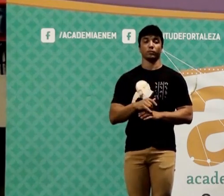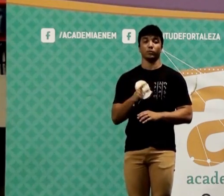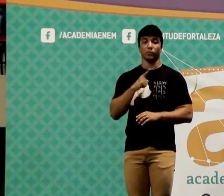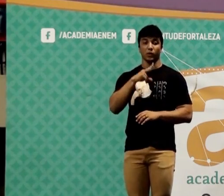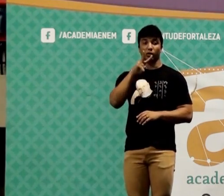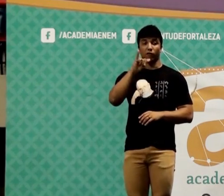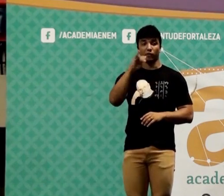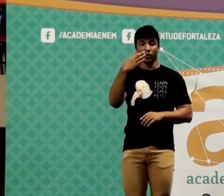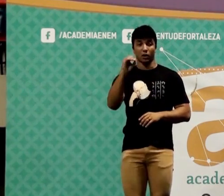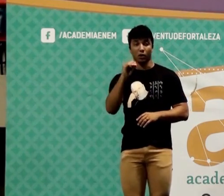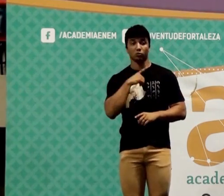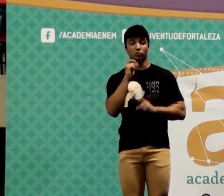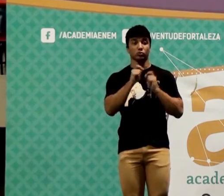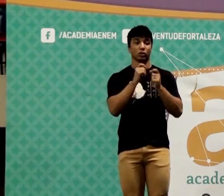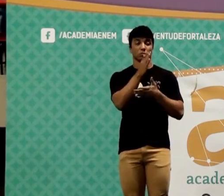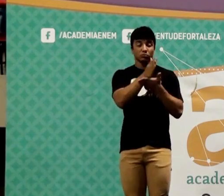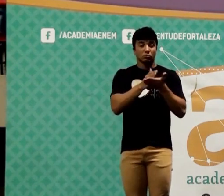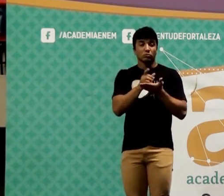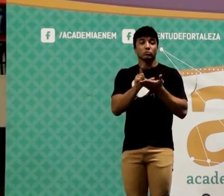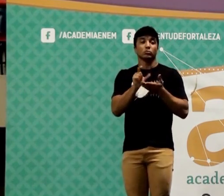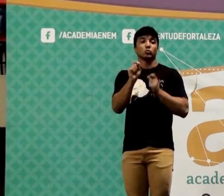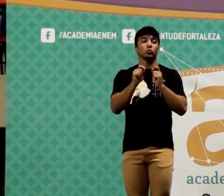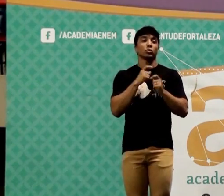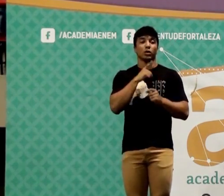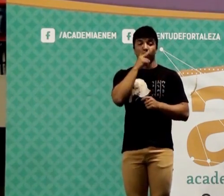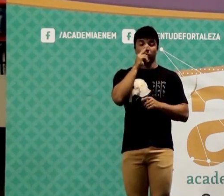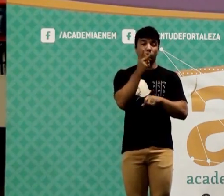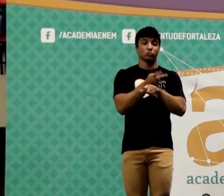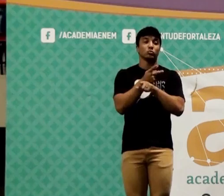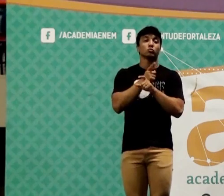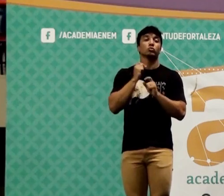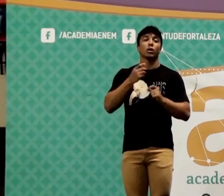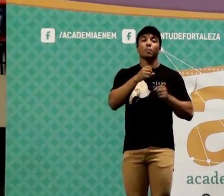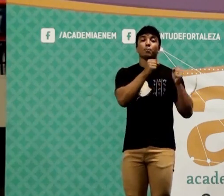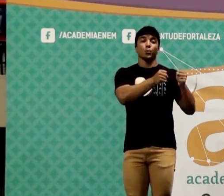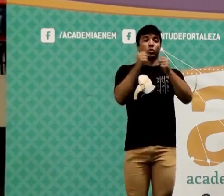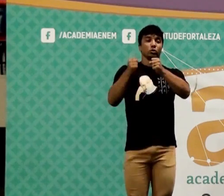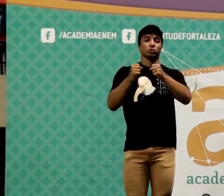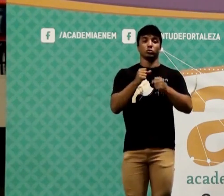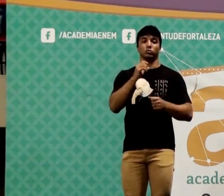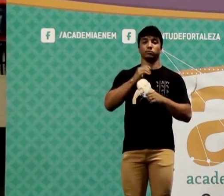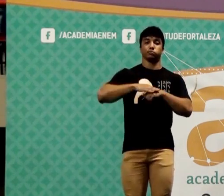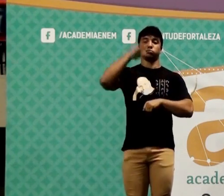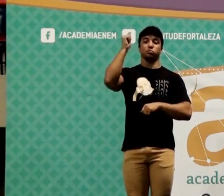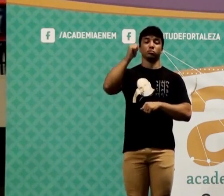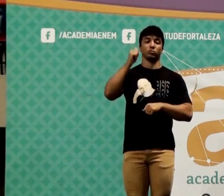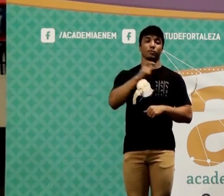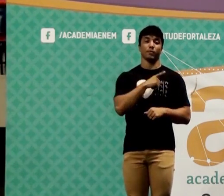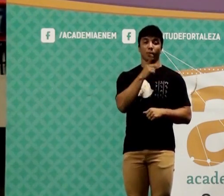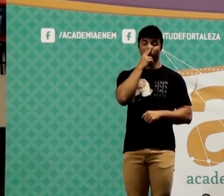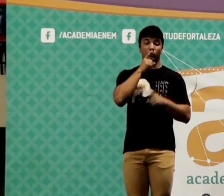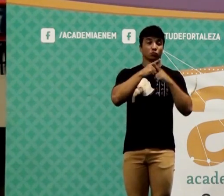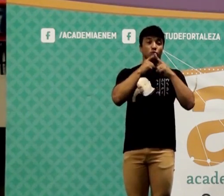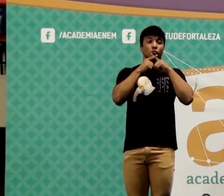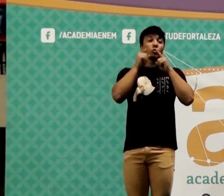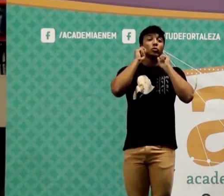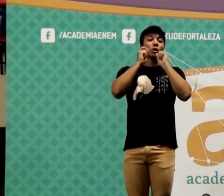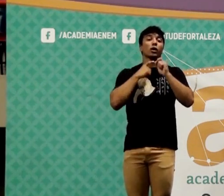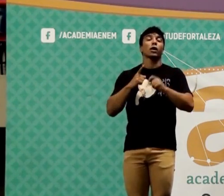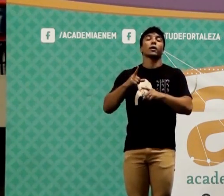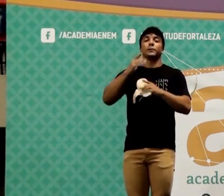vassalo? Vassalo deve ao suzerano. Tá certo? O servo